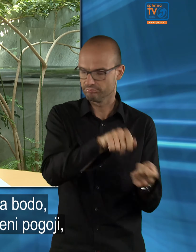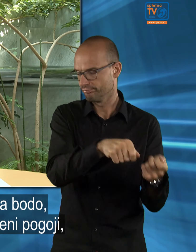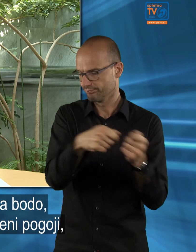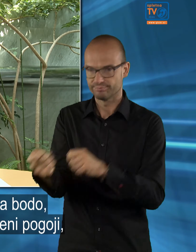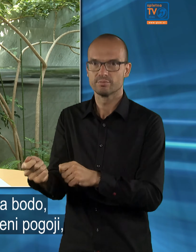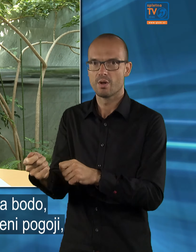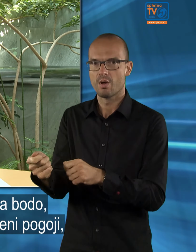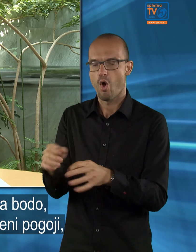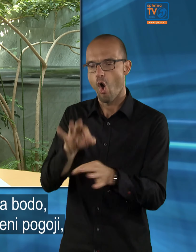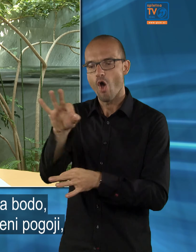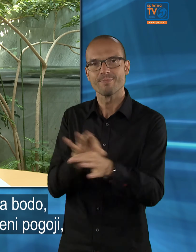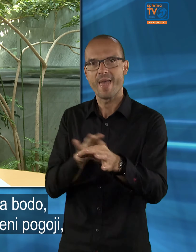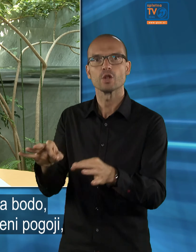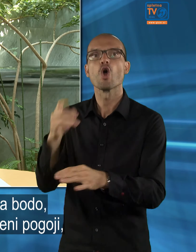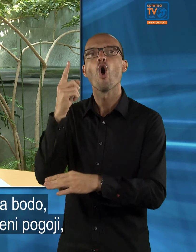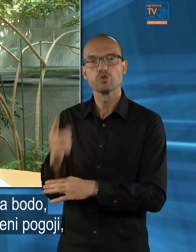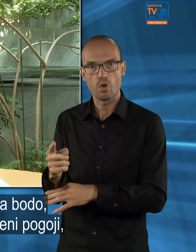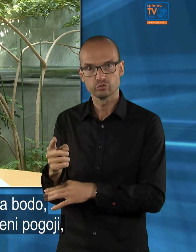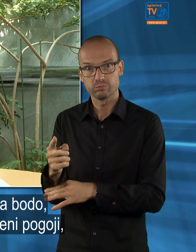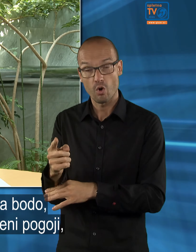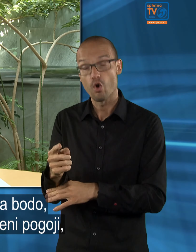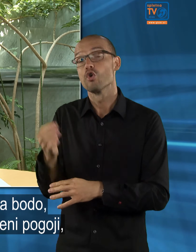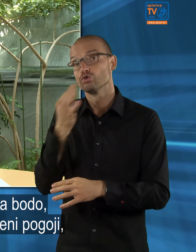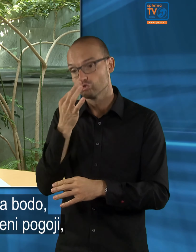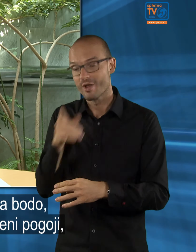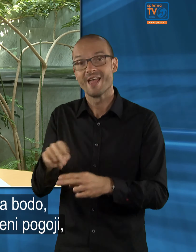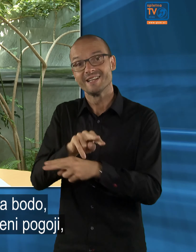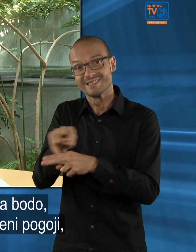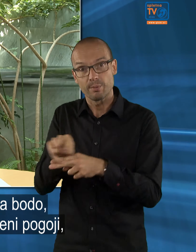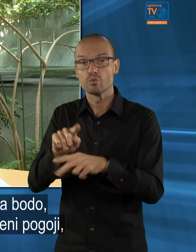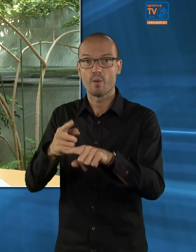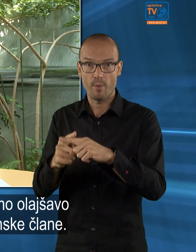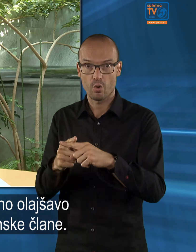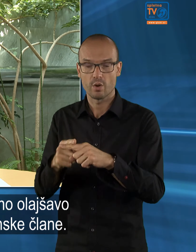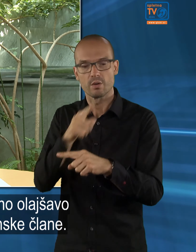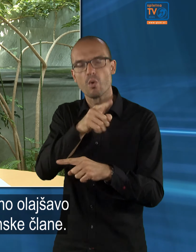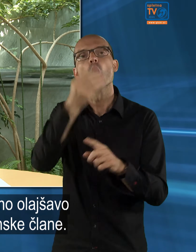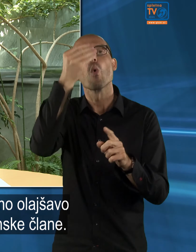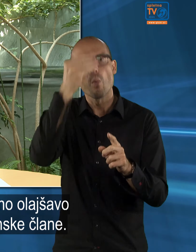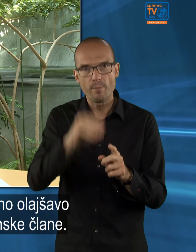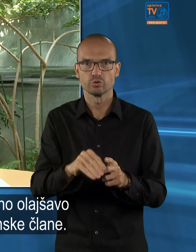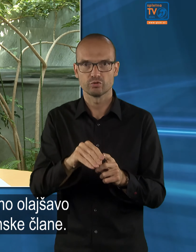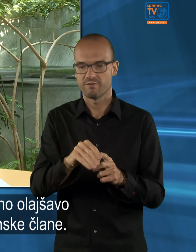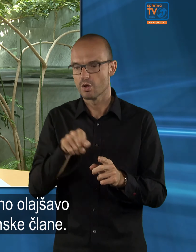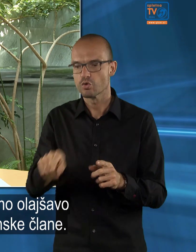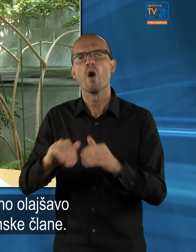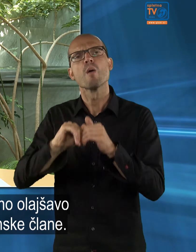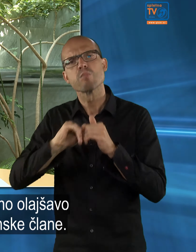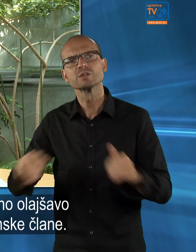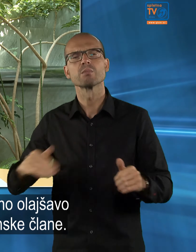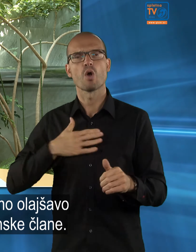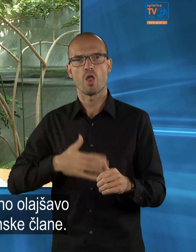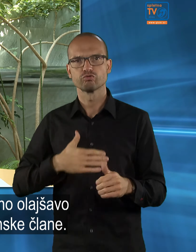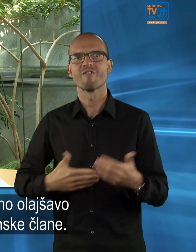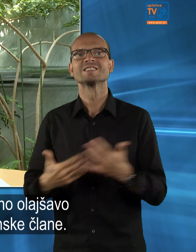odločbo, v kateri pa bo potem, kolikor bodo seveda izpolnjeni pogoji, upoštevala to posebno olajšavo za vzdrževane